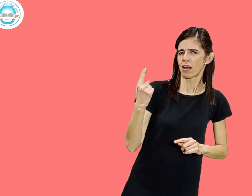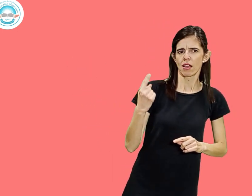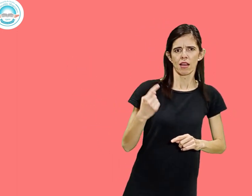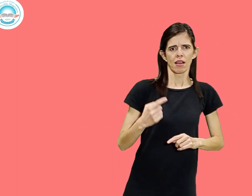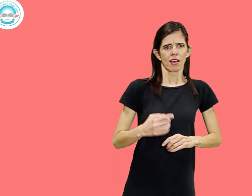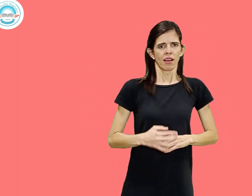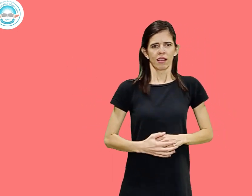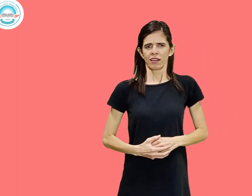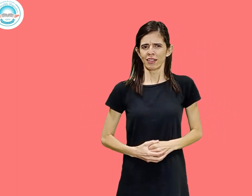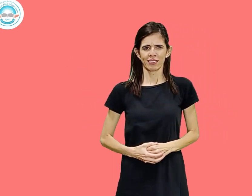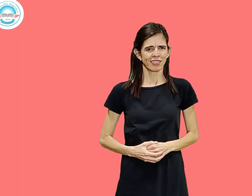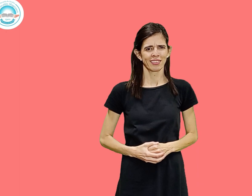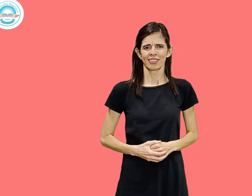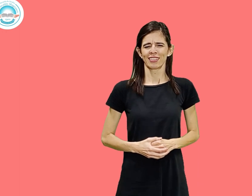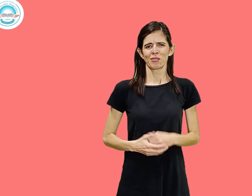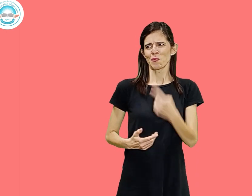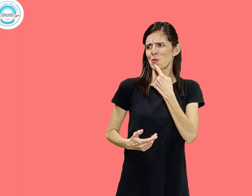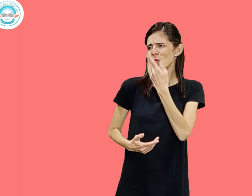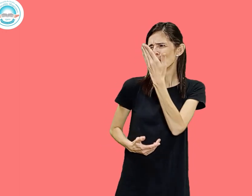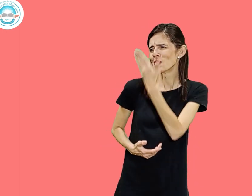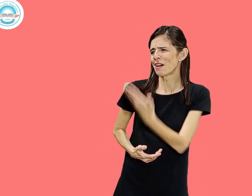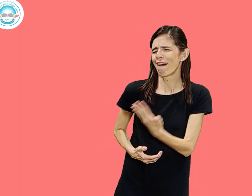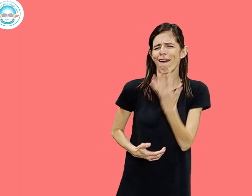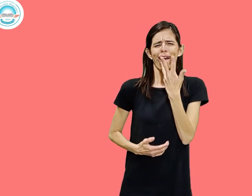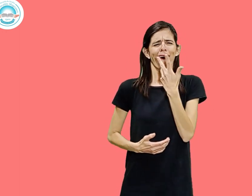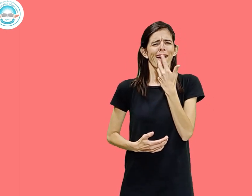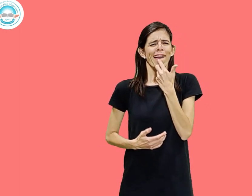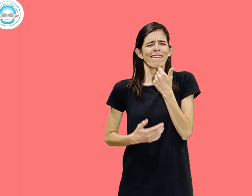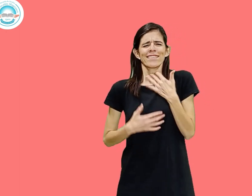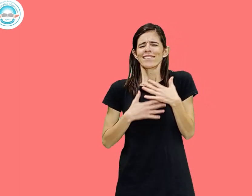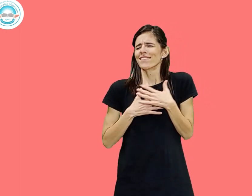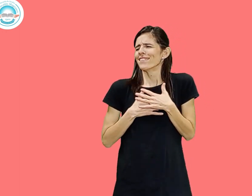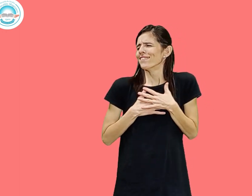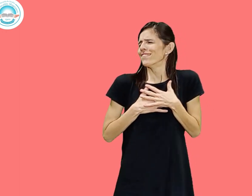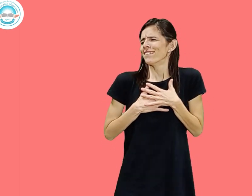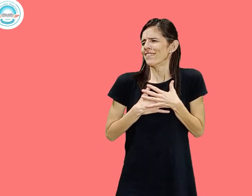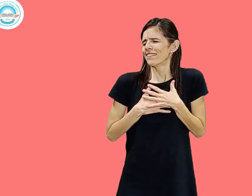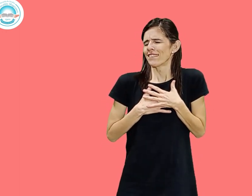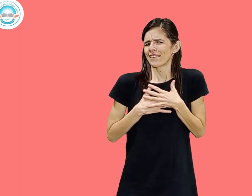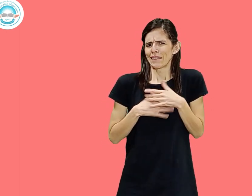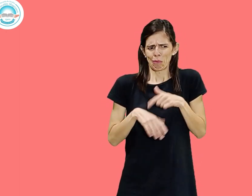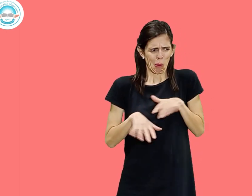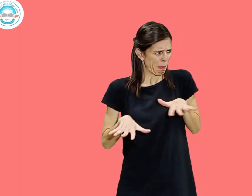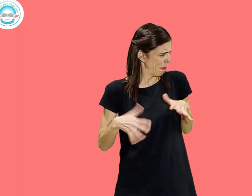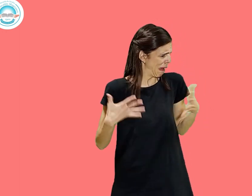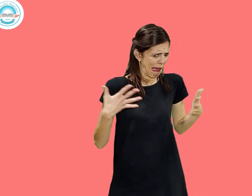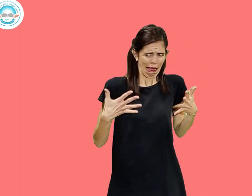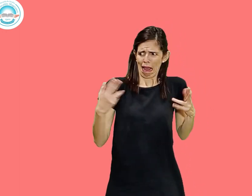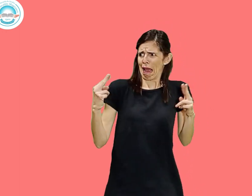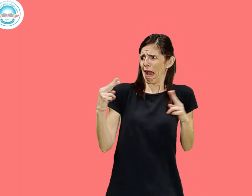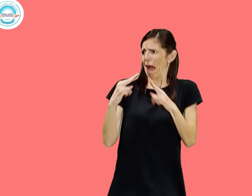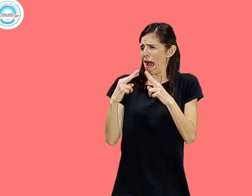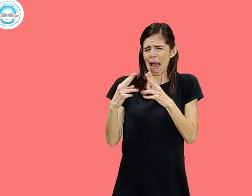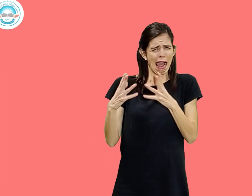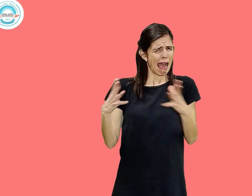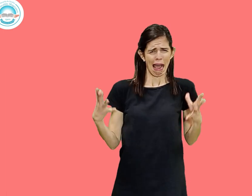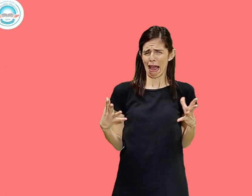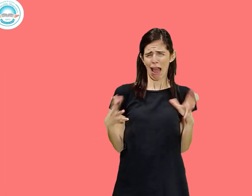corazón se aceleró él venía hacia mí con su patineta en la mano odio